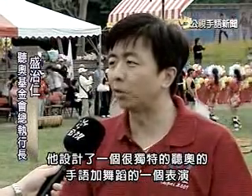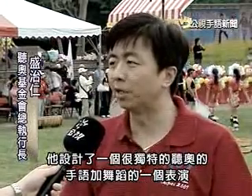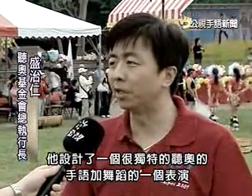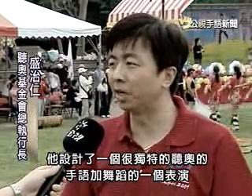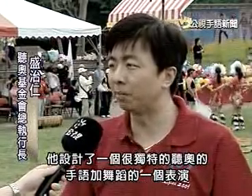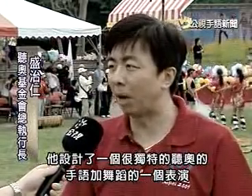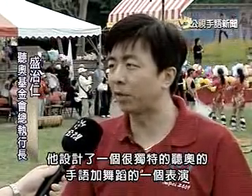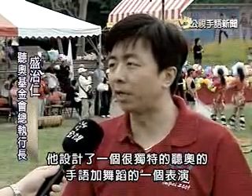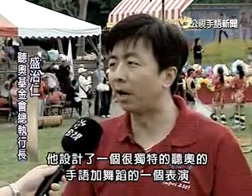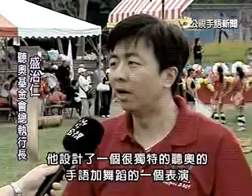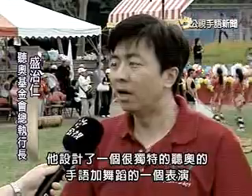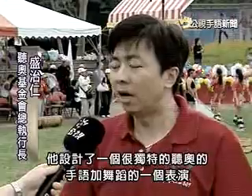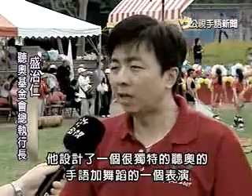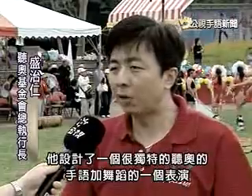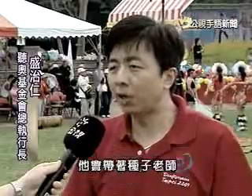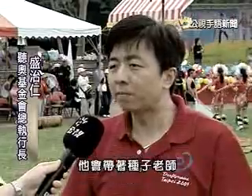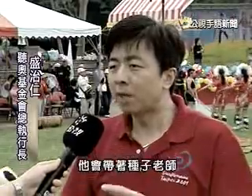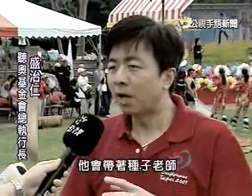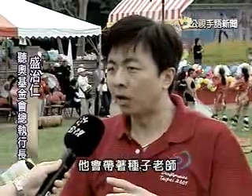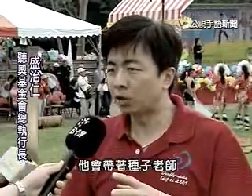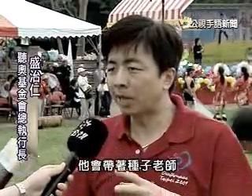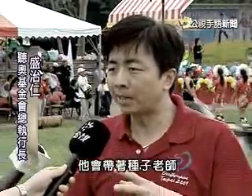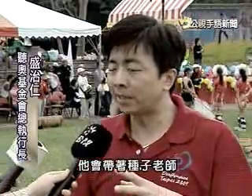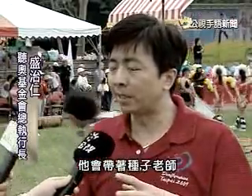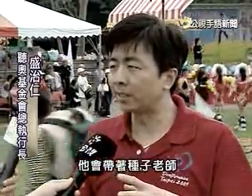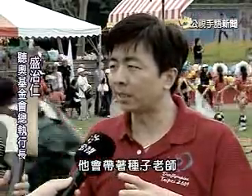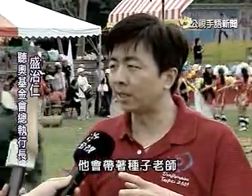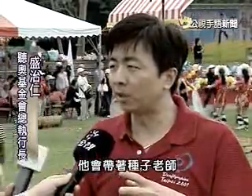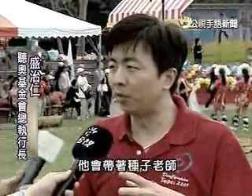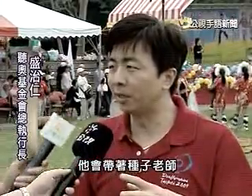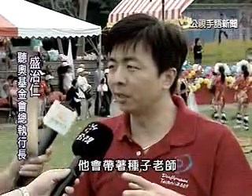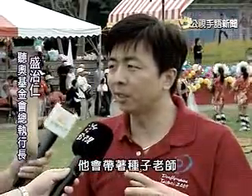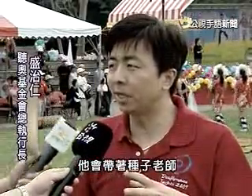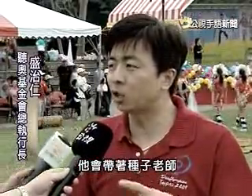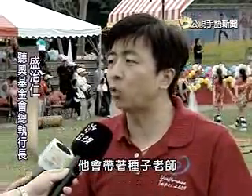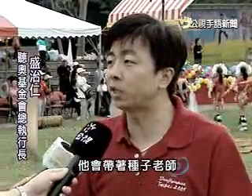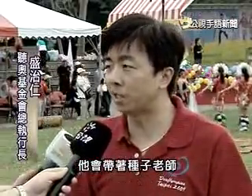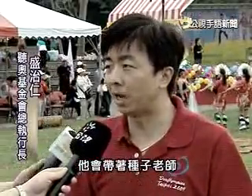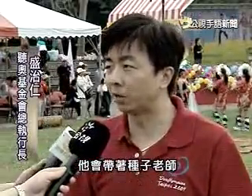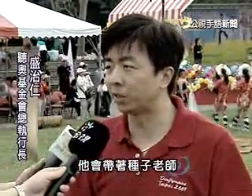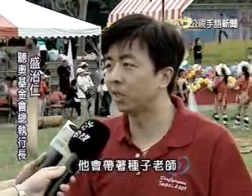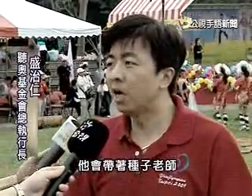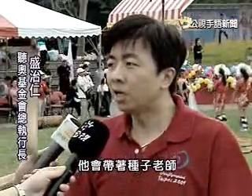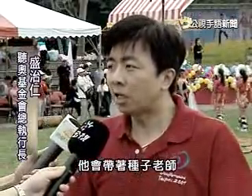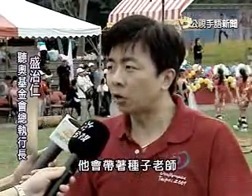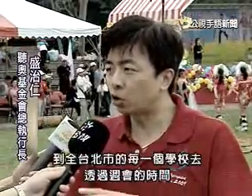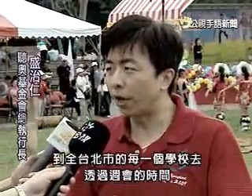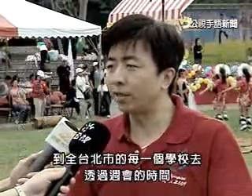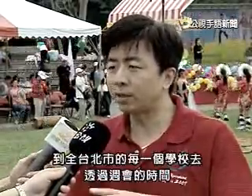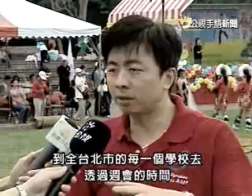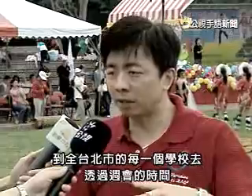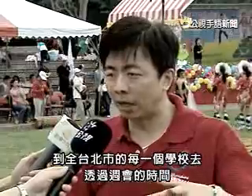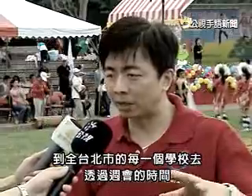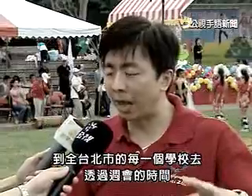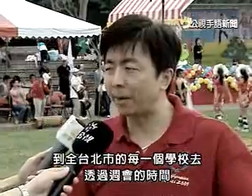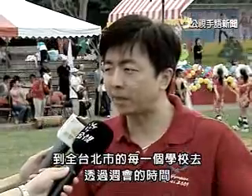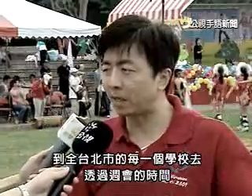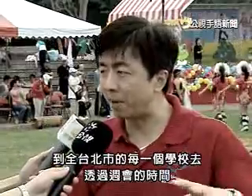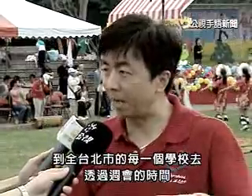的一个表演啊、哦。然后他会带着这个我们一些种子的老师到全台北市的每一个